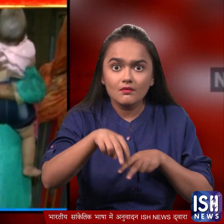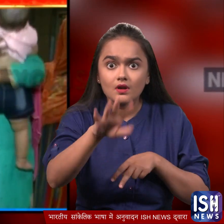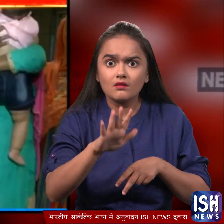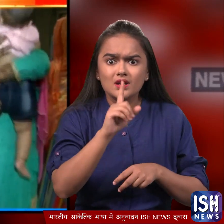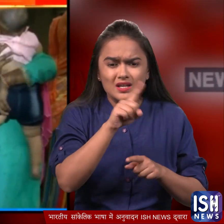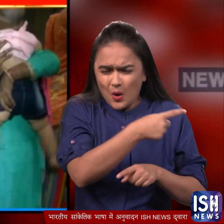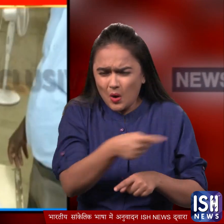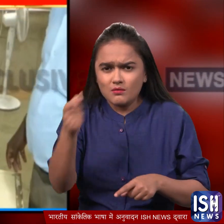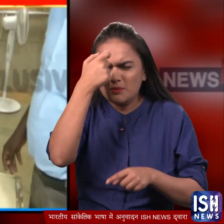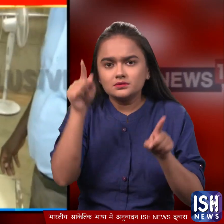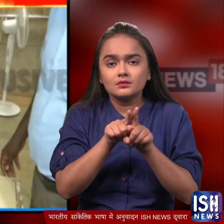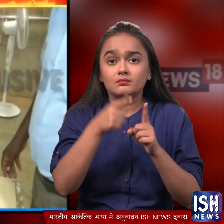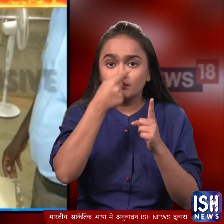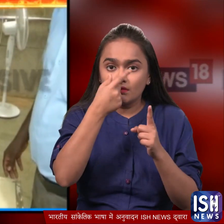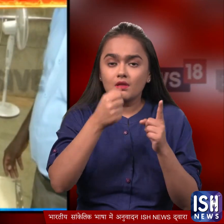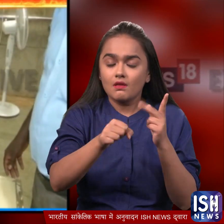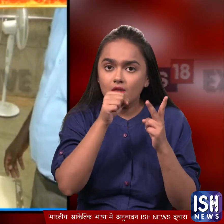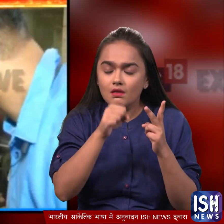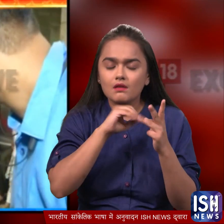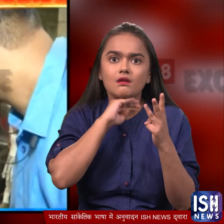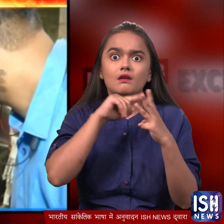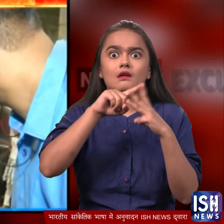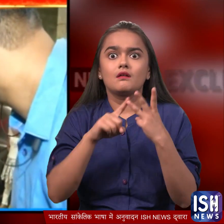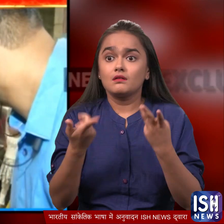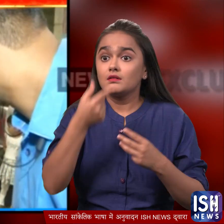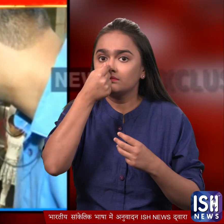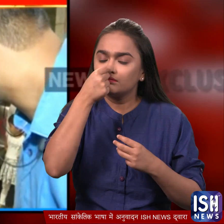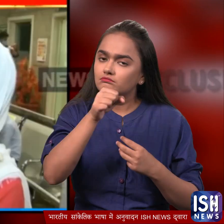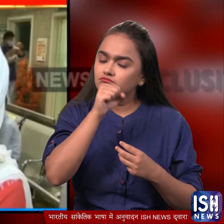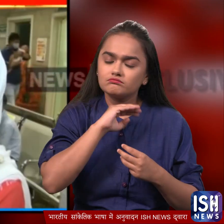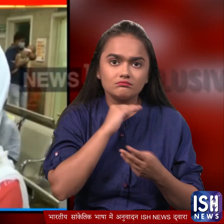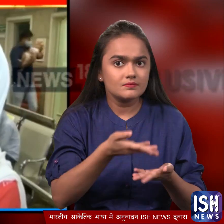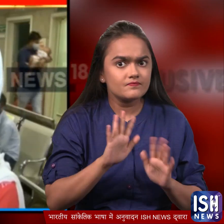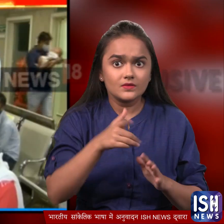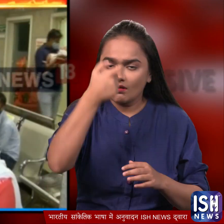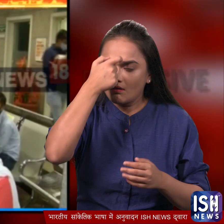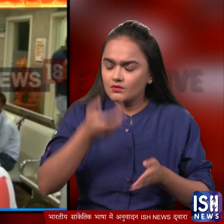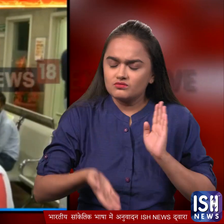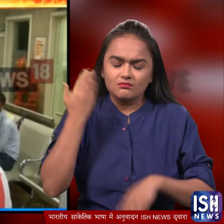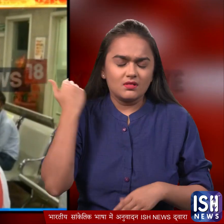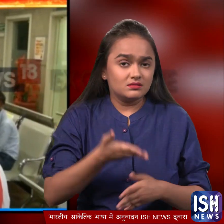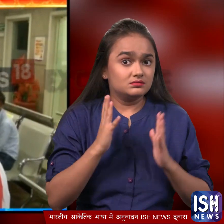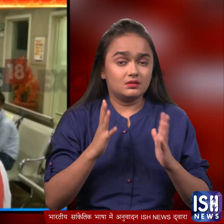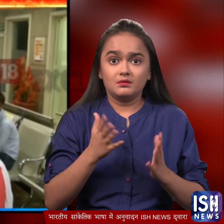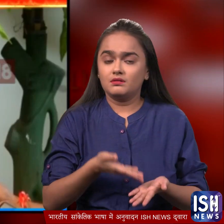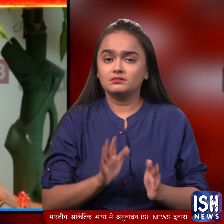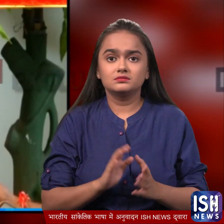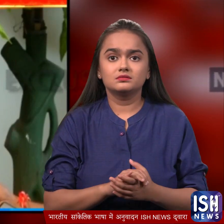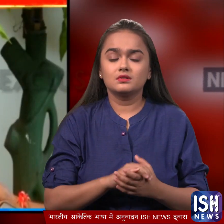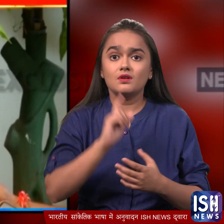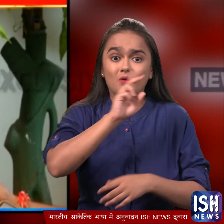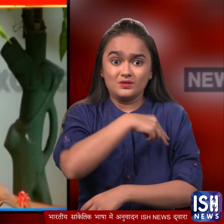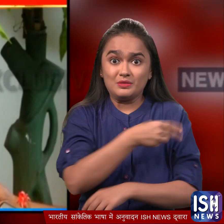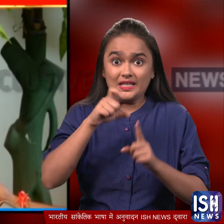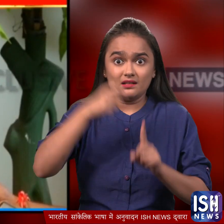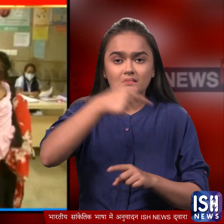को एक ही दिक्कत, सर्दी, खांसी और बुखार। सर्दी, खांसी, बुखार हो रही है। परेशान ज्यादा ही हो रहा है, ये बुखार इसको कर नहीं रहा बिल्कुल भी।